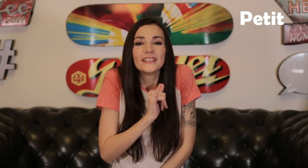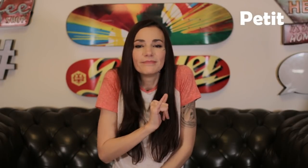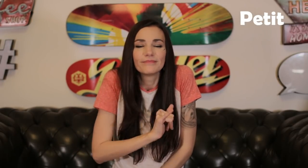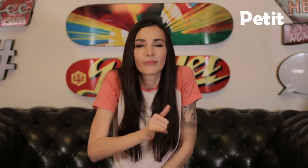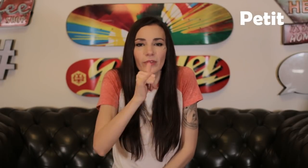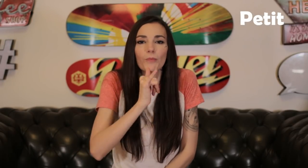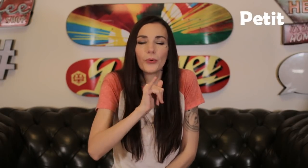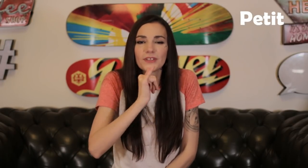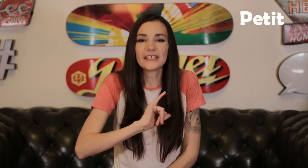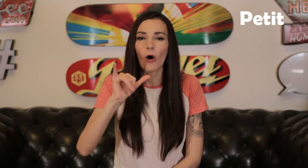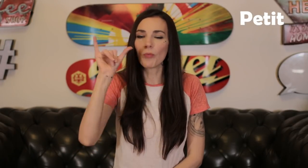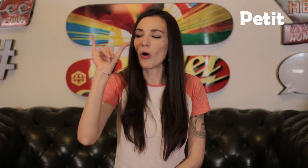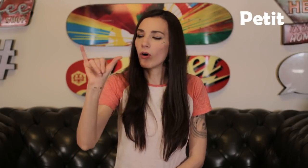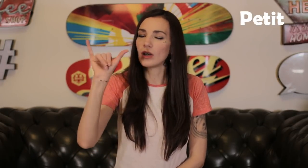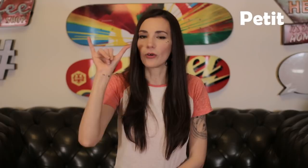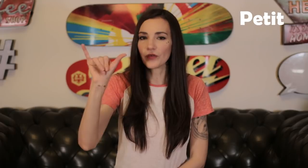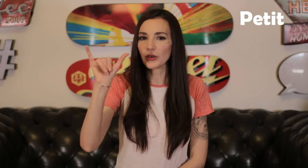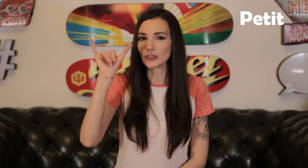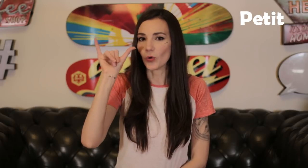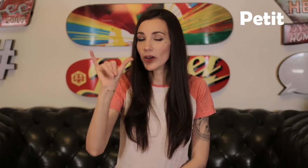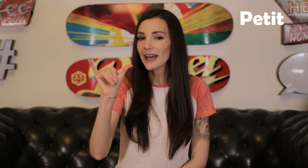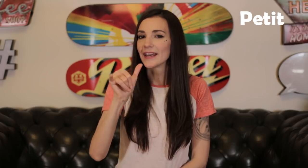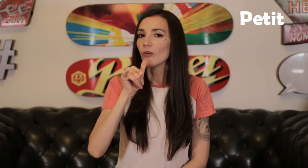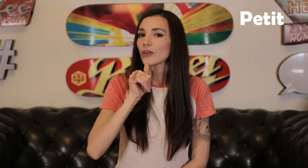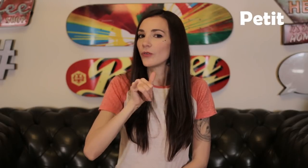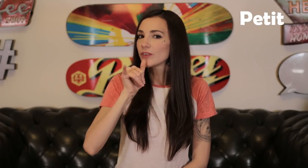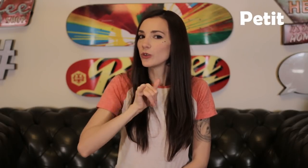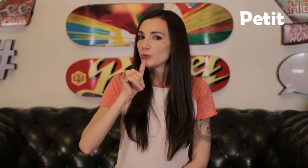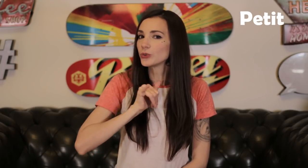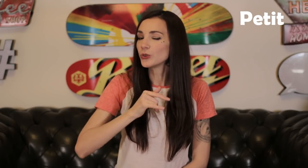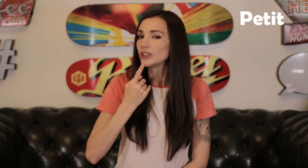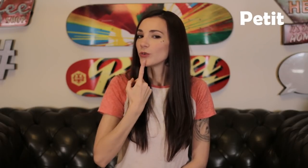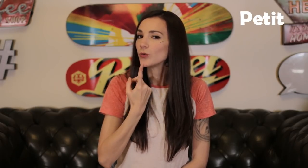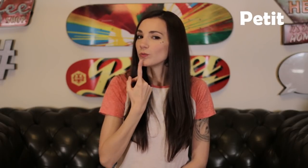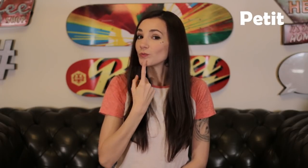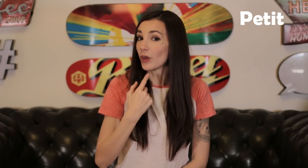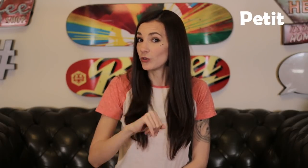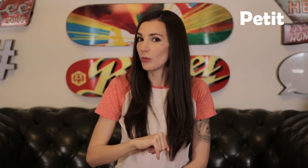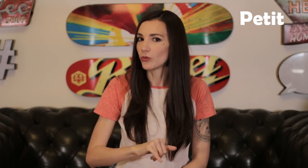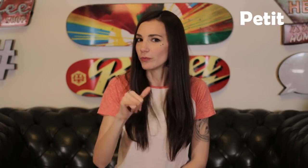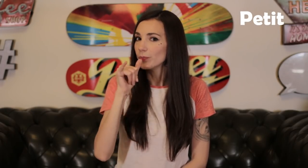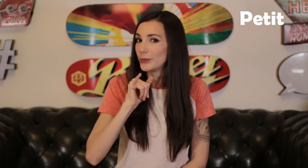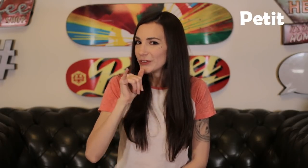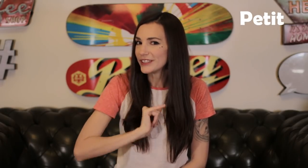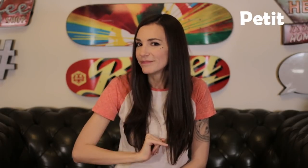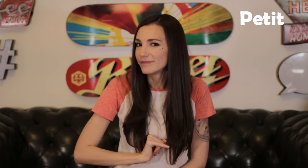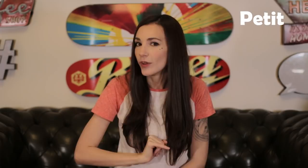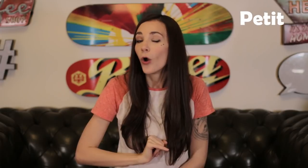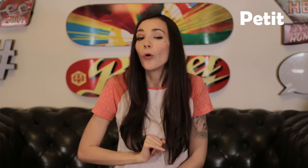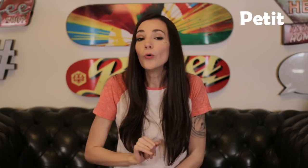Petit. Petit, on prend la configuration en Y, on vient frotter le pouce au niveau du menton. Petit. Ou,